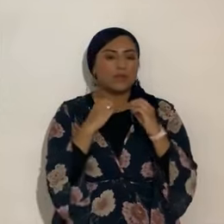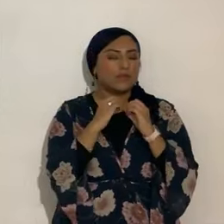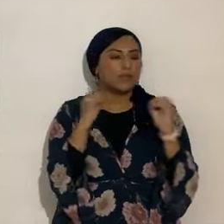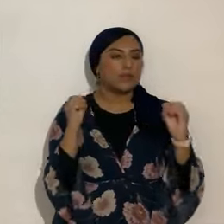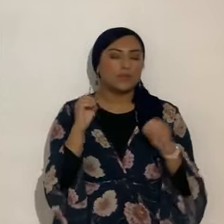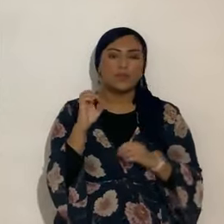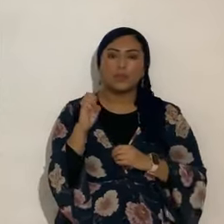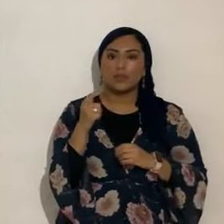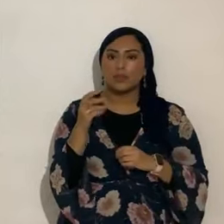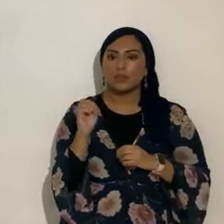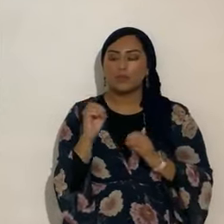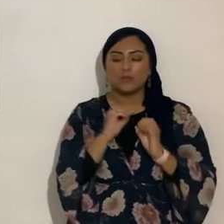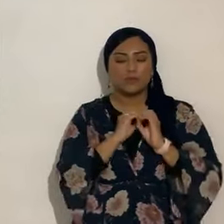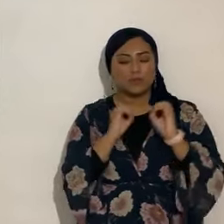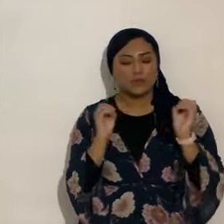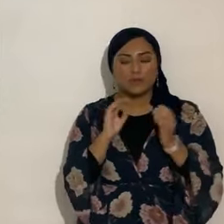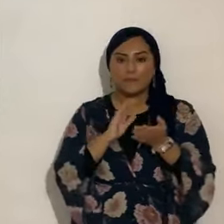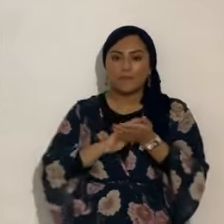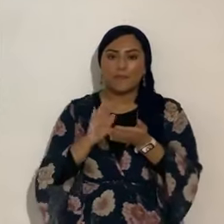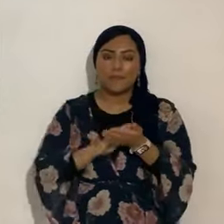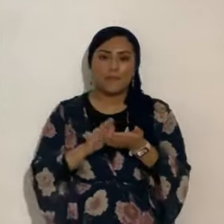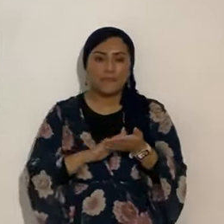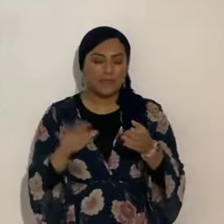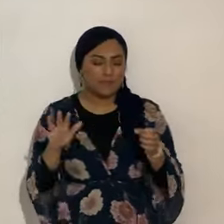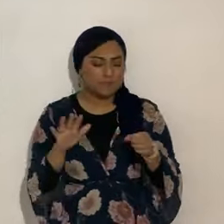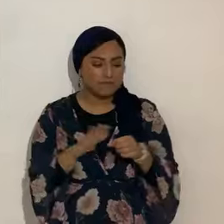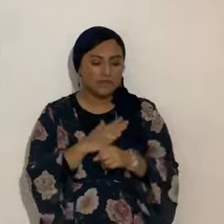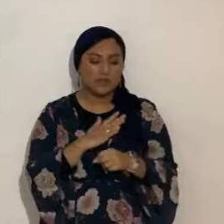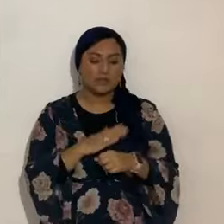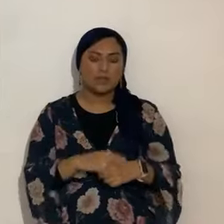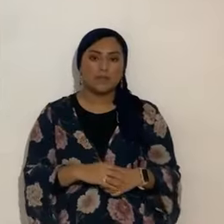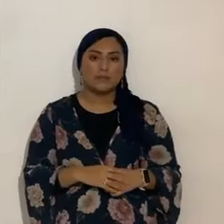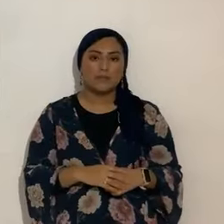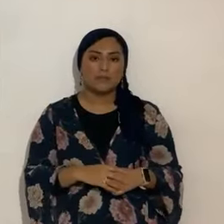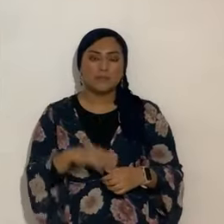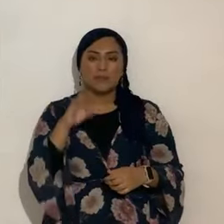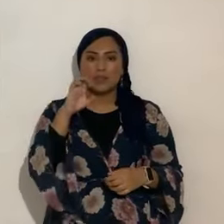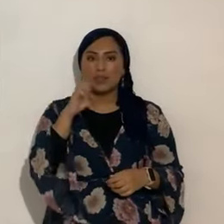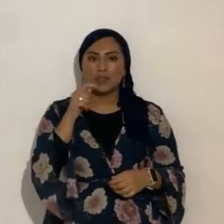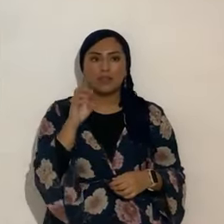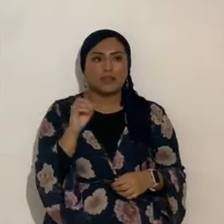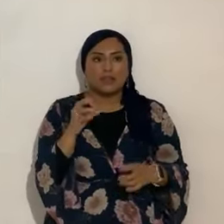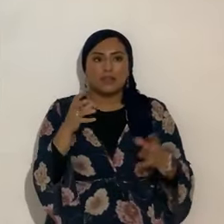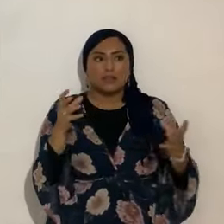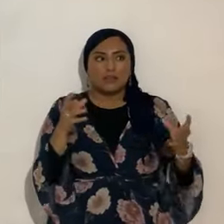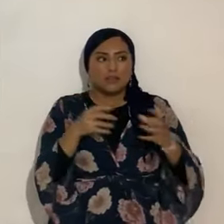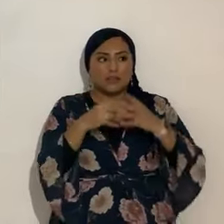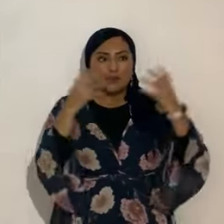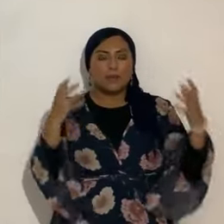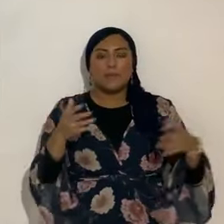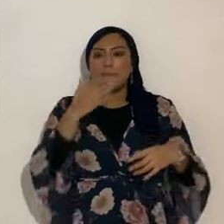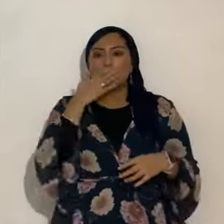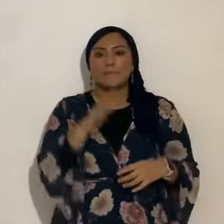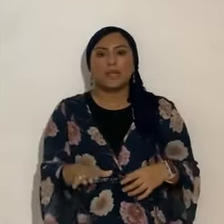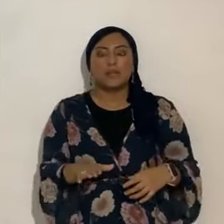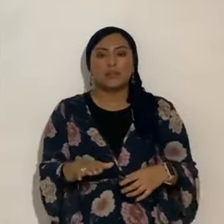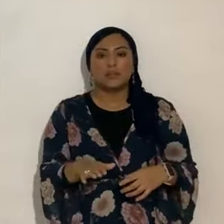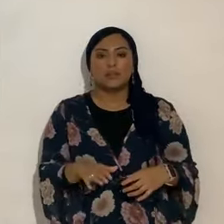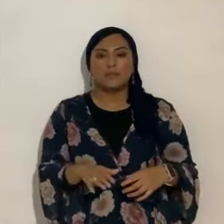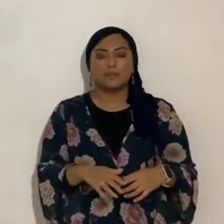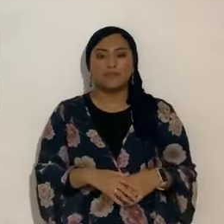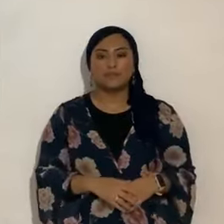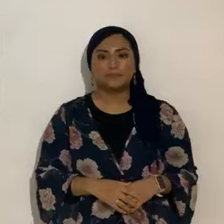nada. Limpiémonos de eso totalmente, hermanos. El ego es muy, muy feo, no lleva nada.